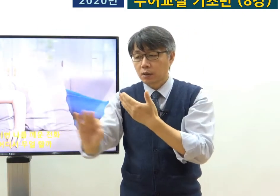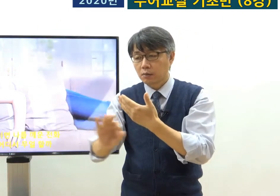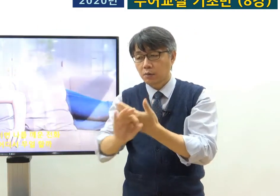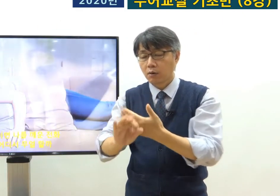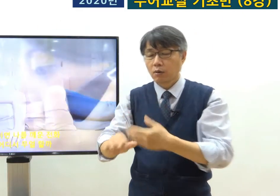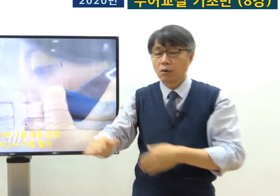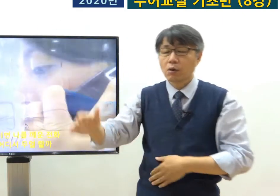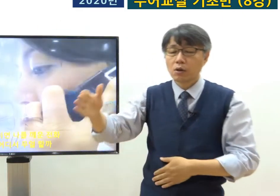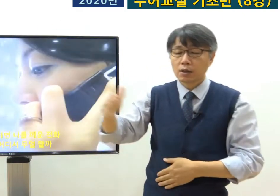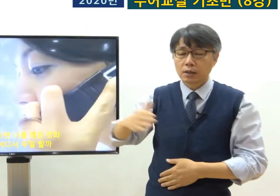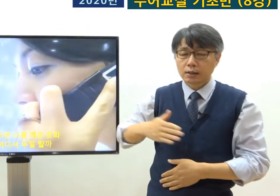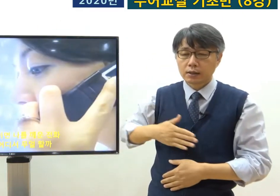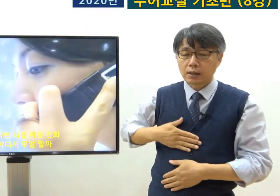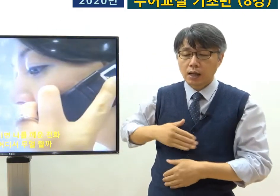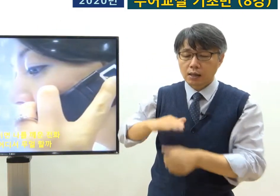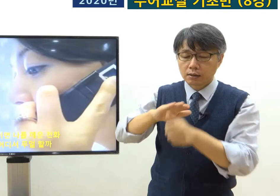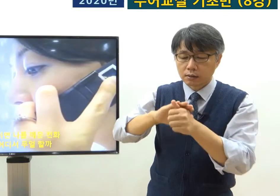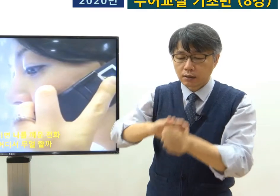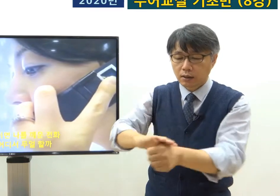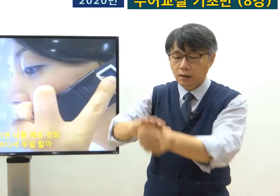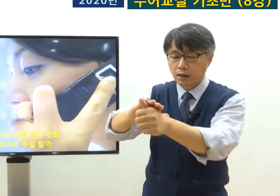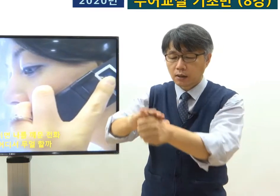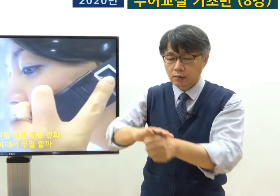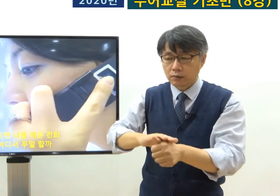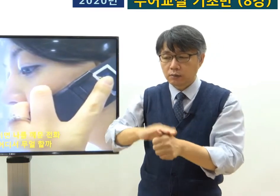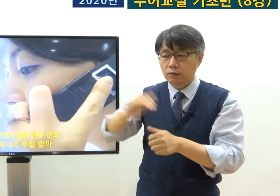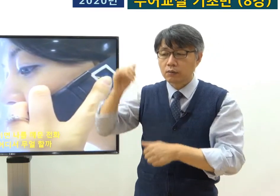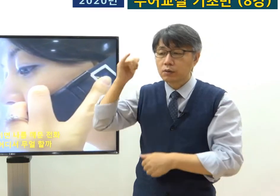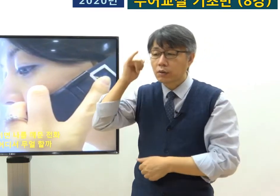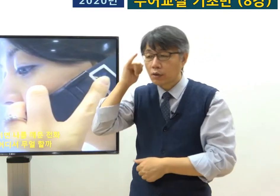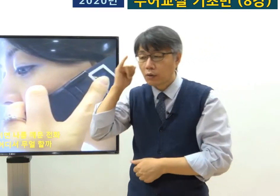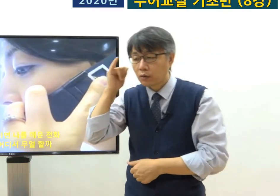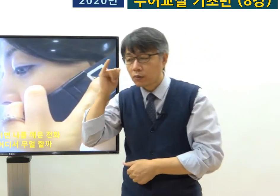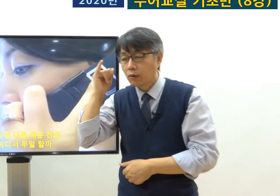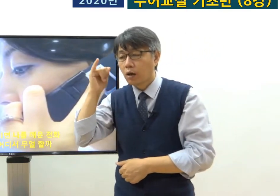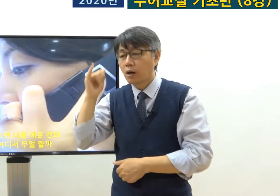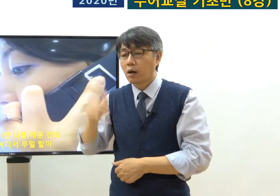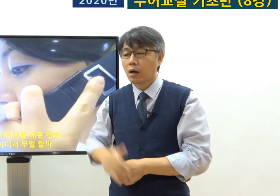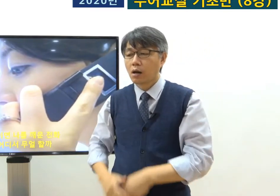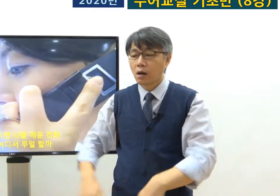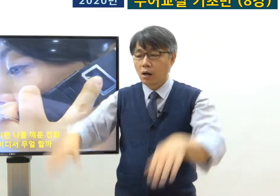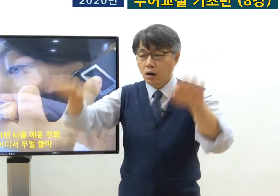아침이면 나를 깨우는 전화